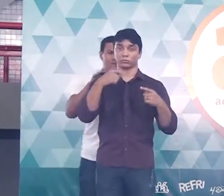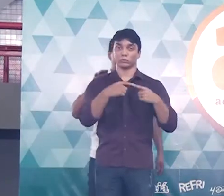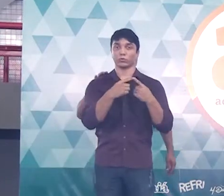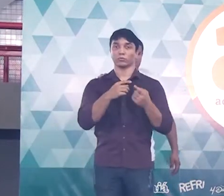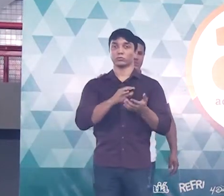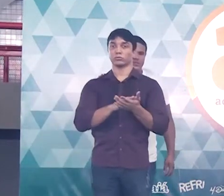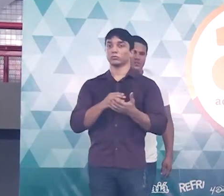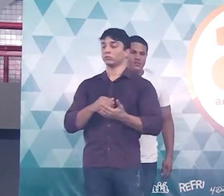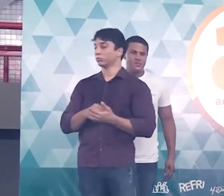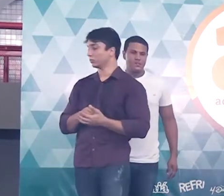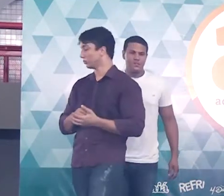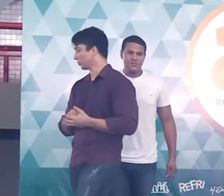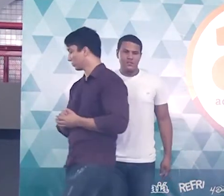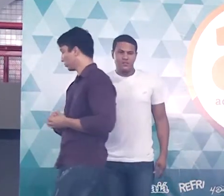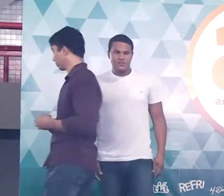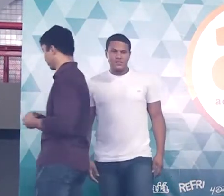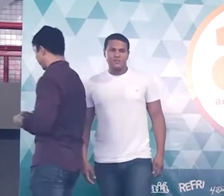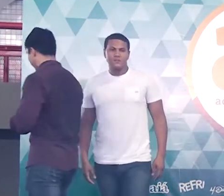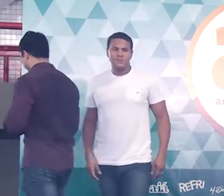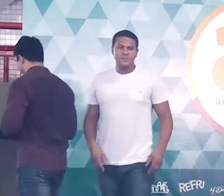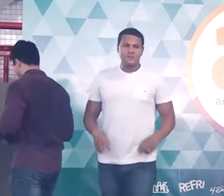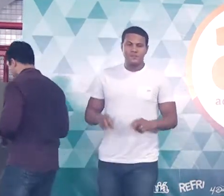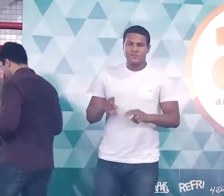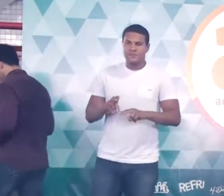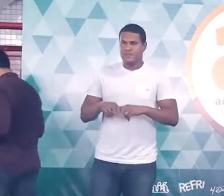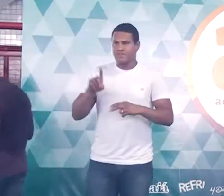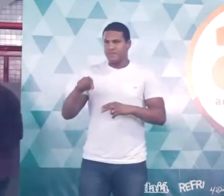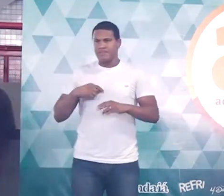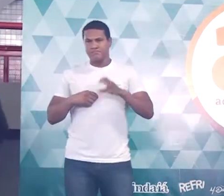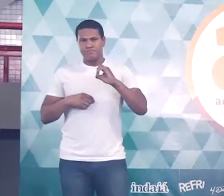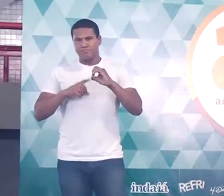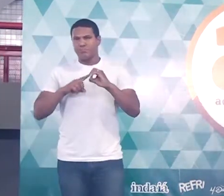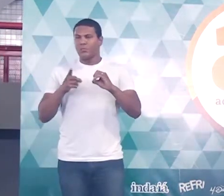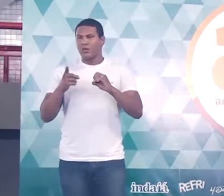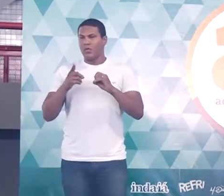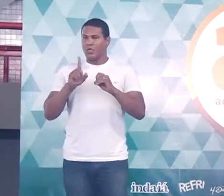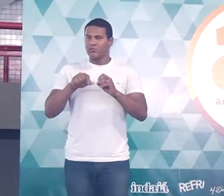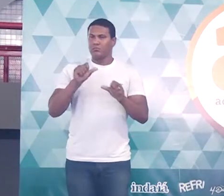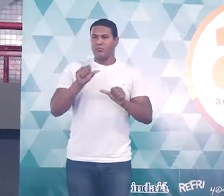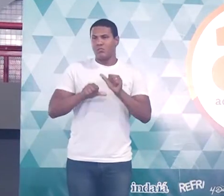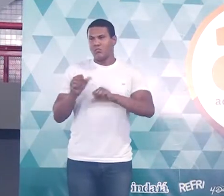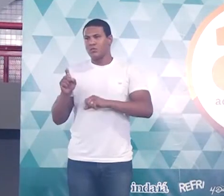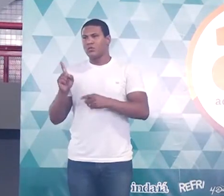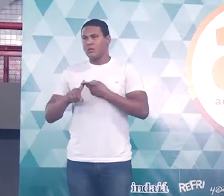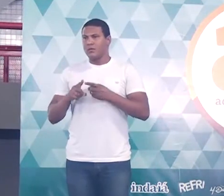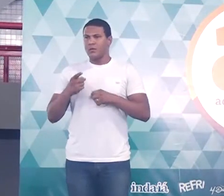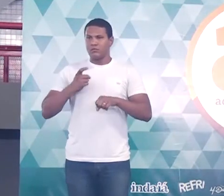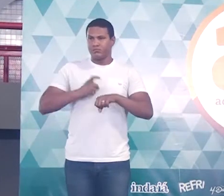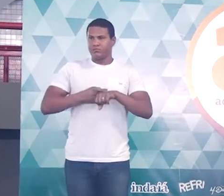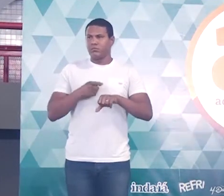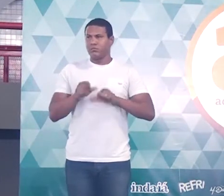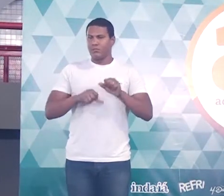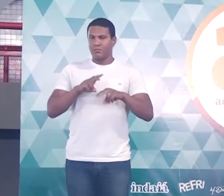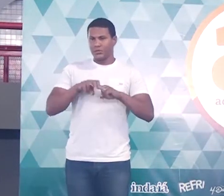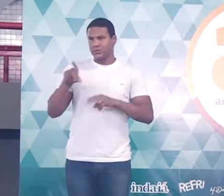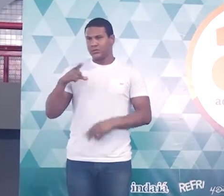fusão é 0 graus Celsius. Ponto de fusão e de solidificação. Como tem gelo e água ao mesmo tempo, significa o